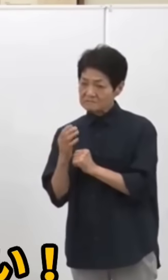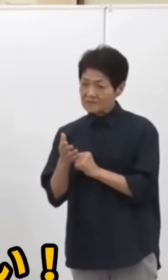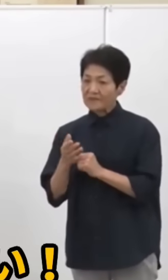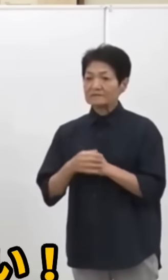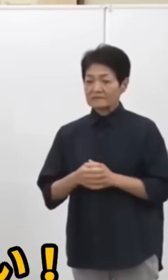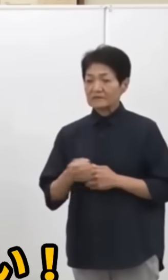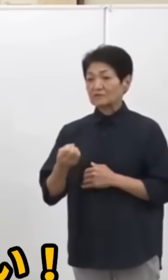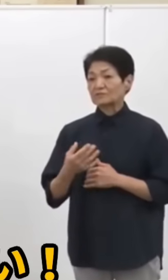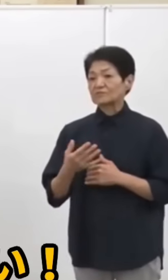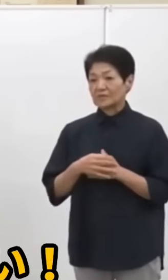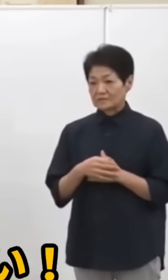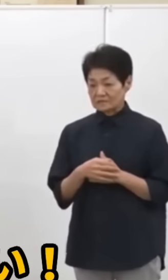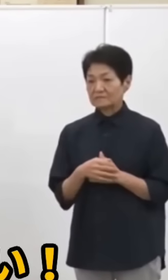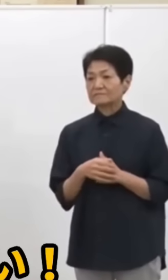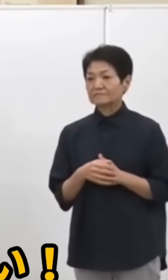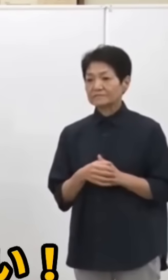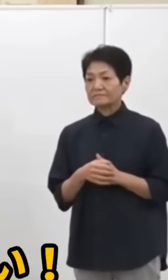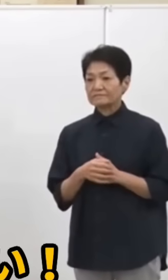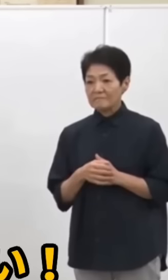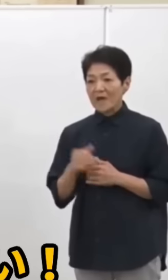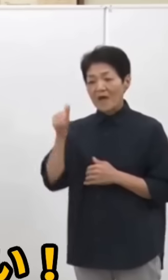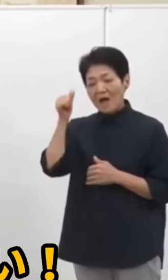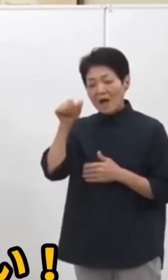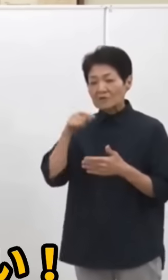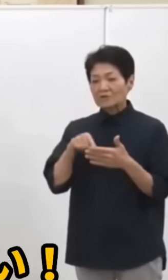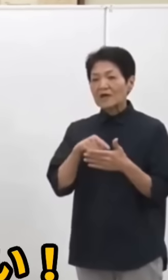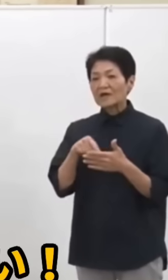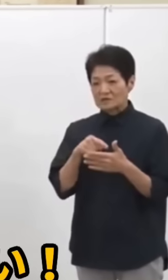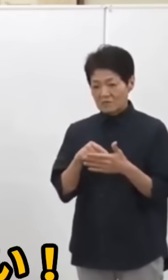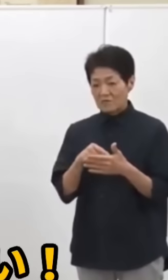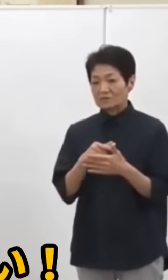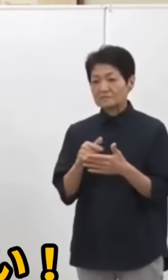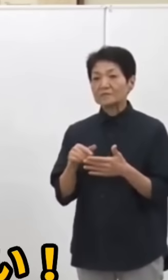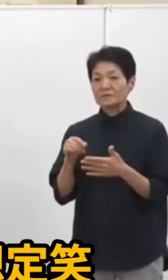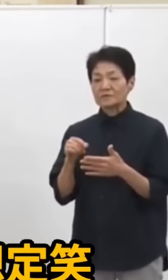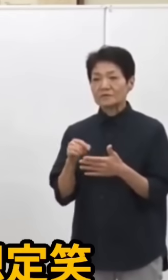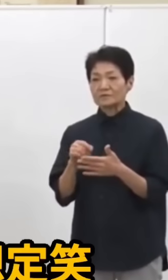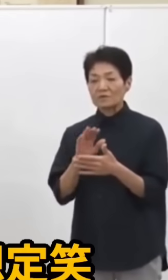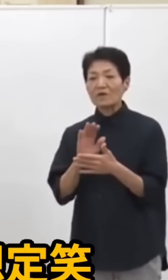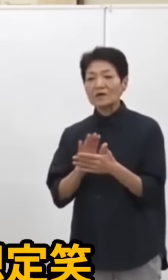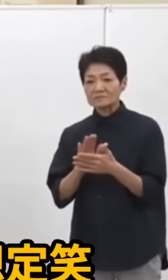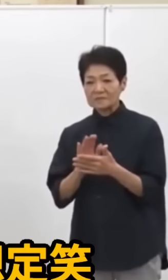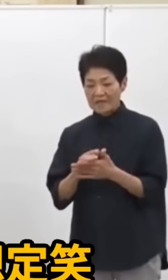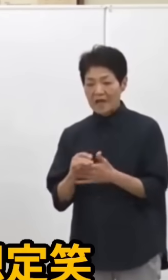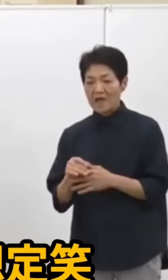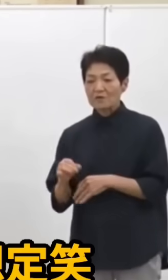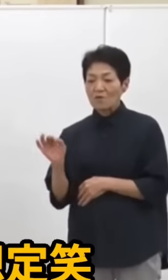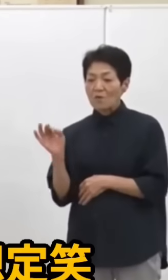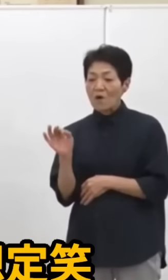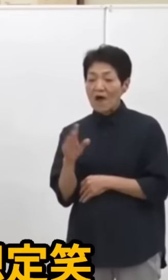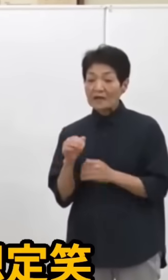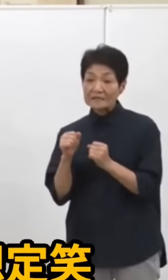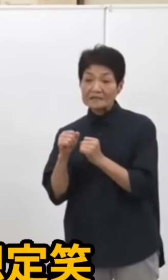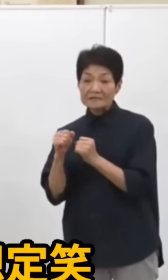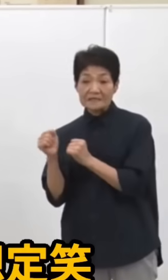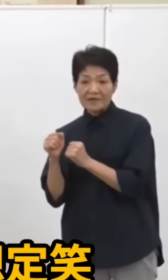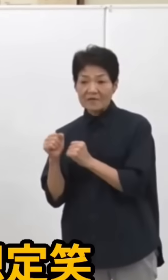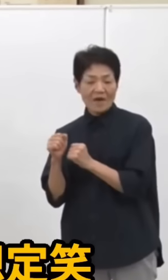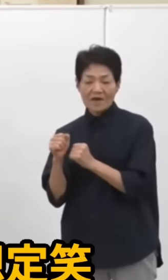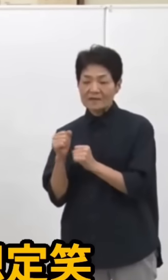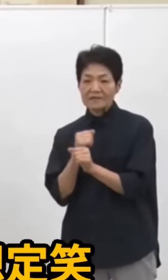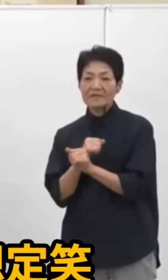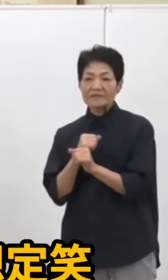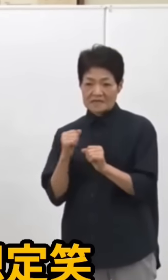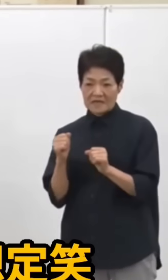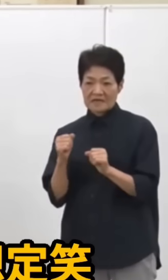の実施協定の案の中にも入ってますけど、要は払い逃げというのはできない想定になってまして、もう事業